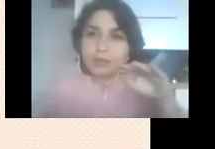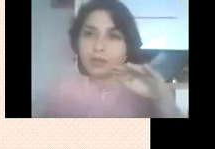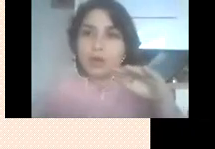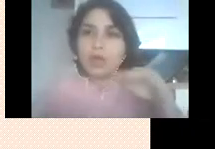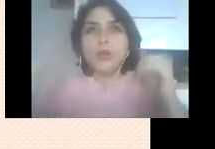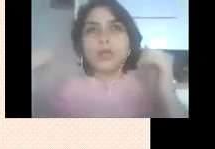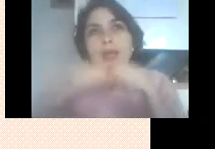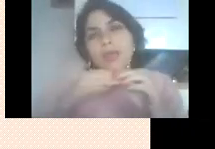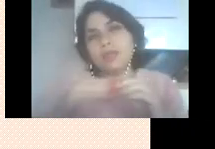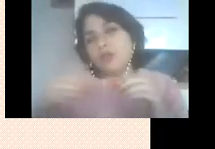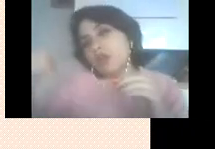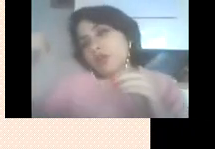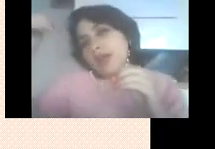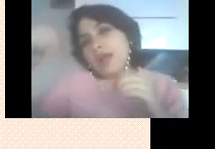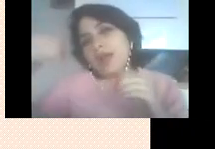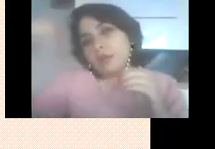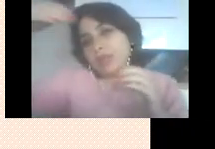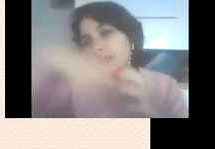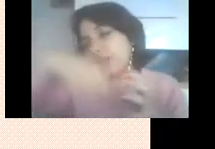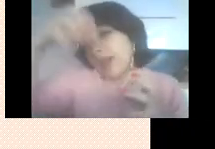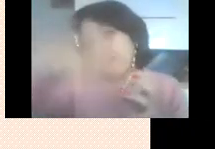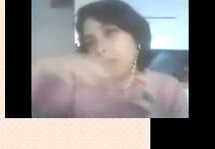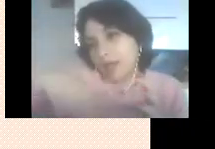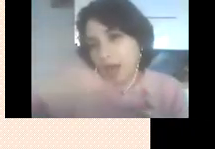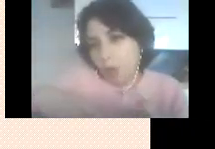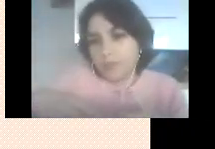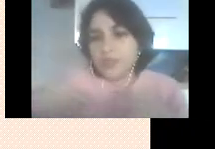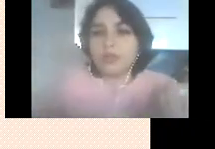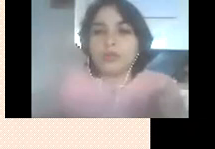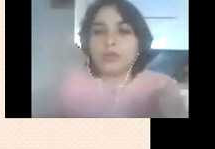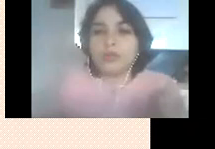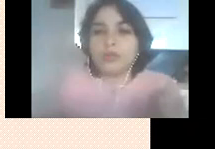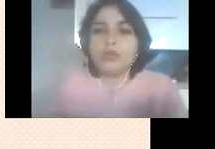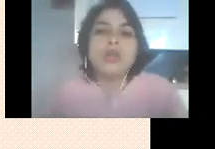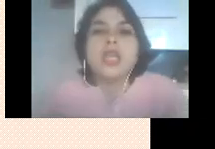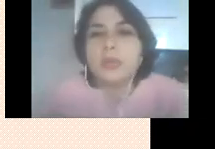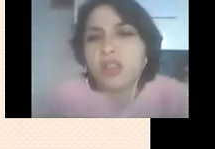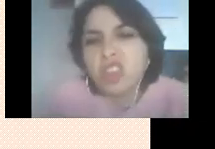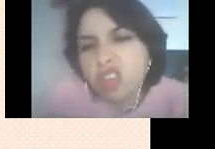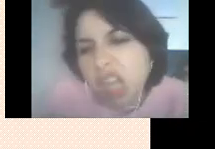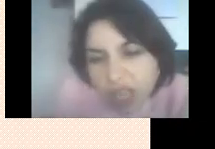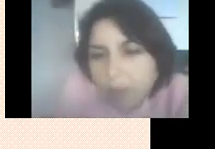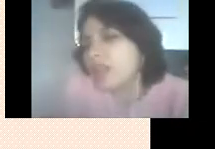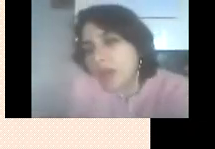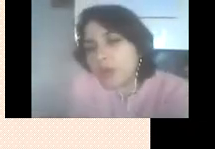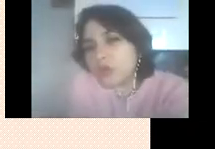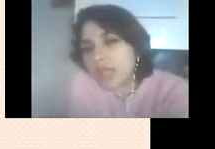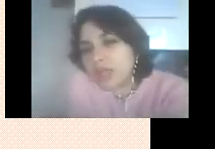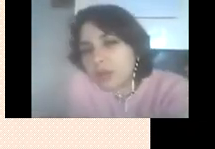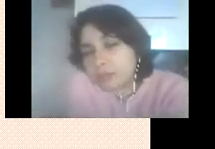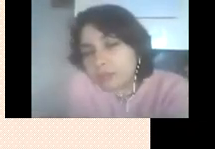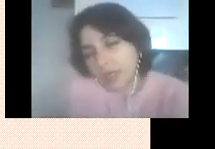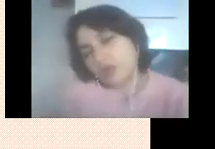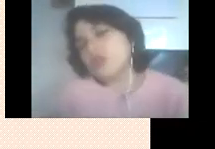de plástico, porque el plástico no dejaba que pasara el agua, ¿cierto? Pero dijo, ¿y la tela para qué la puedo usar? Y